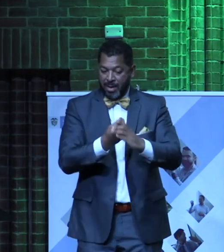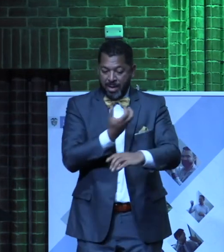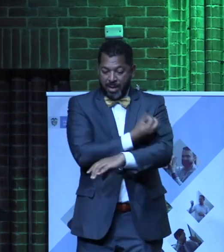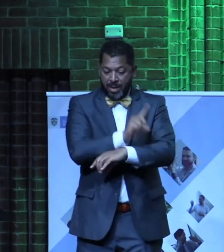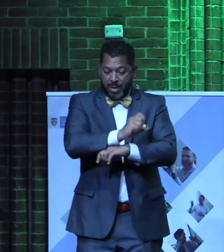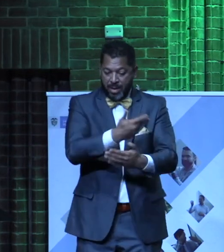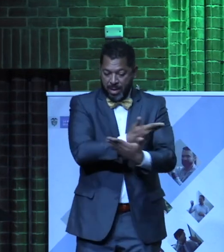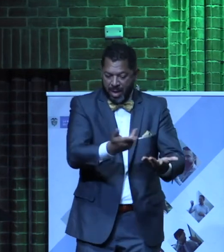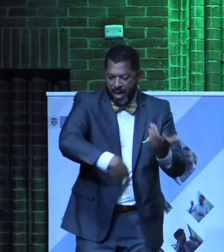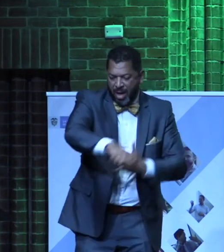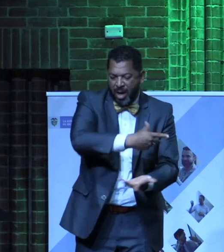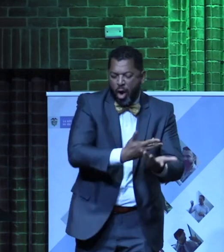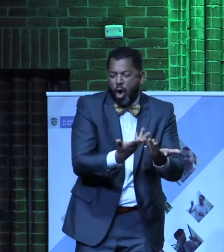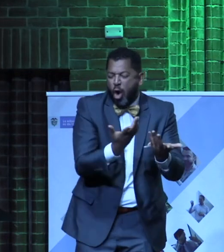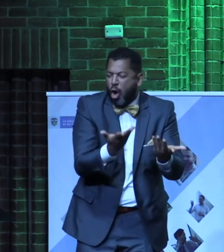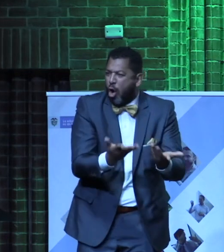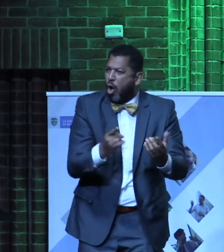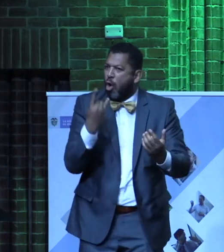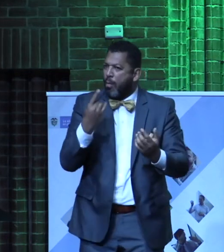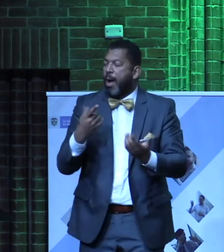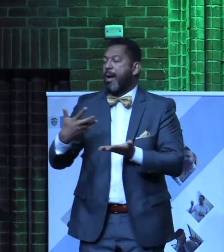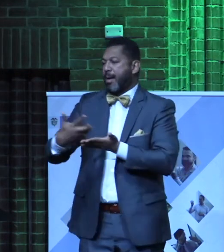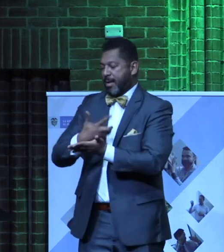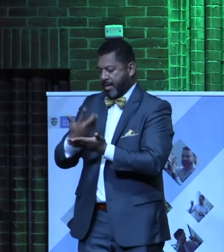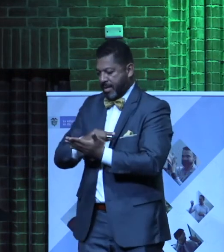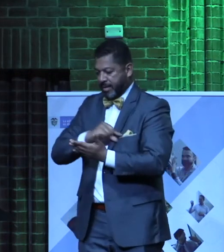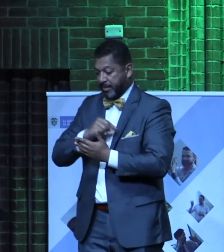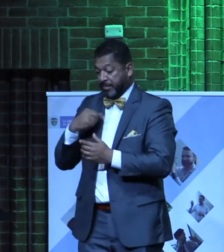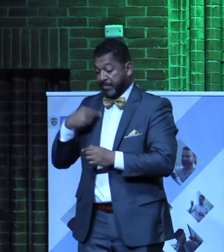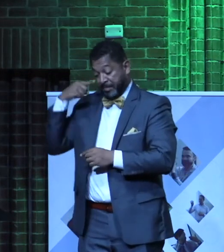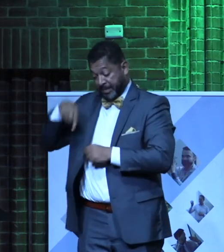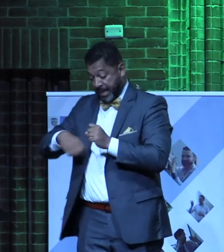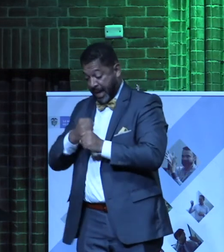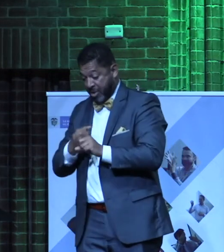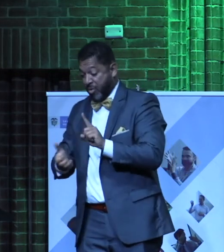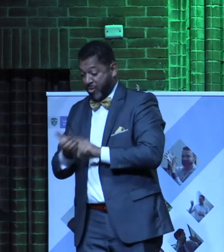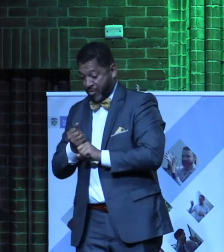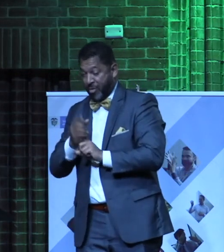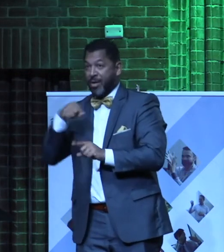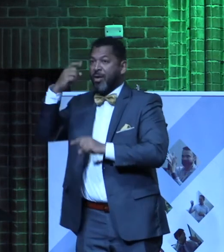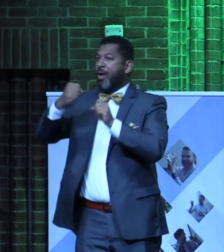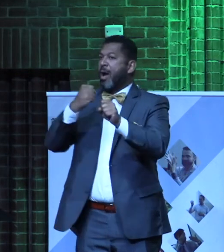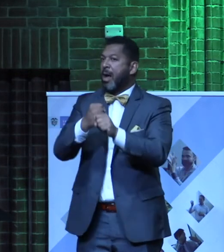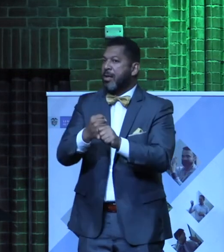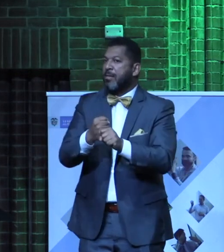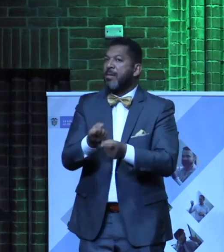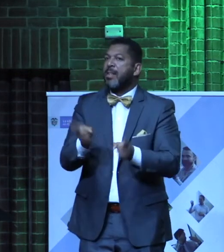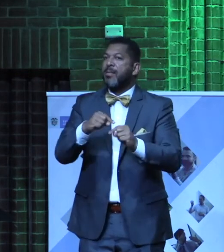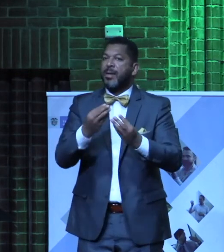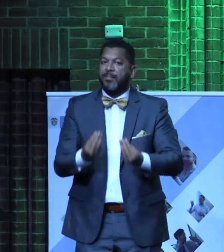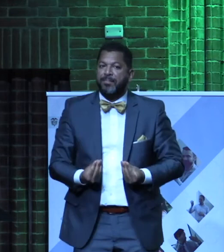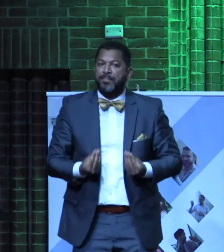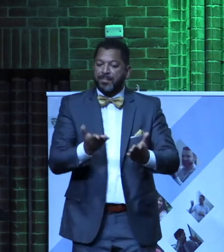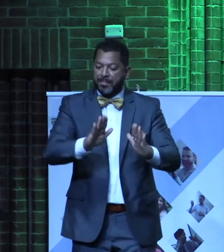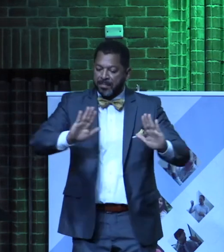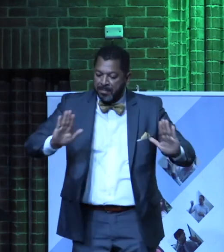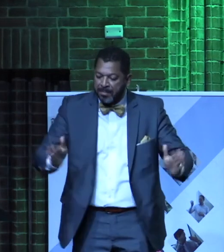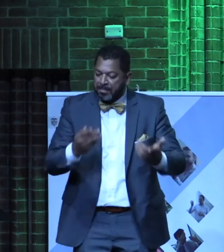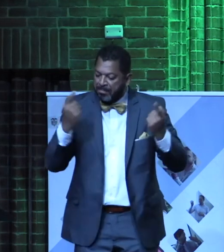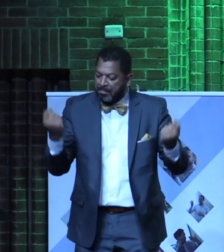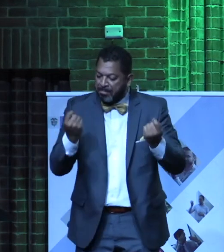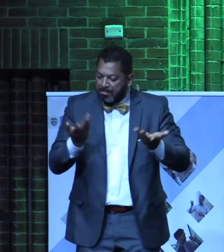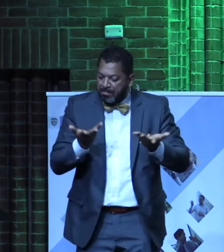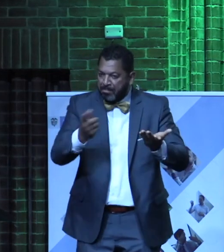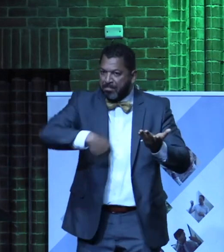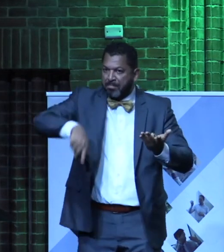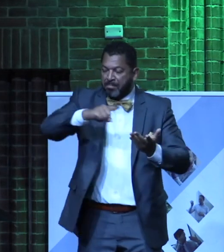infancia y creo que para el otro año y este año lo logramos también, favorecer y promover procesos de inclusión